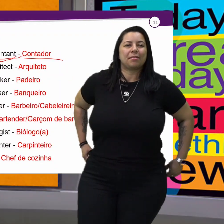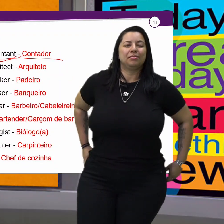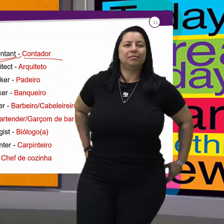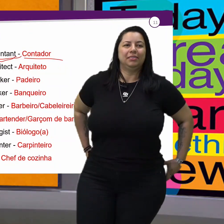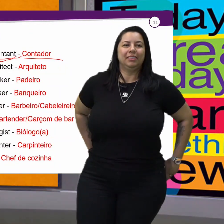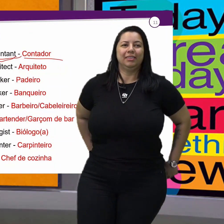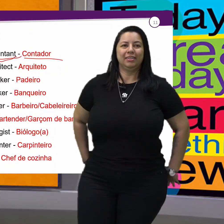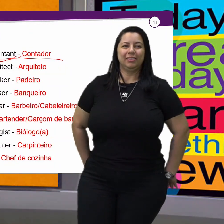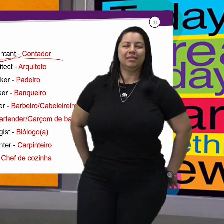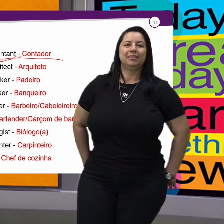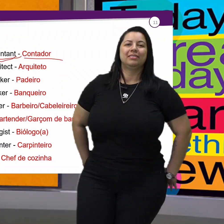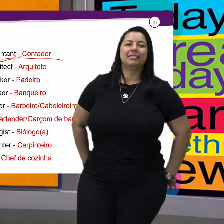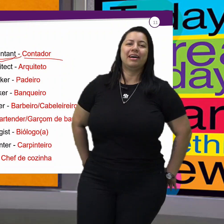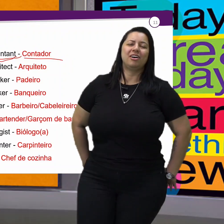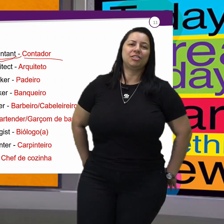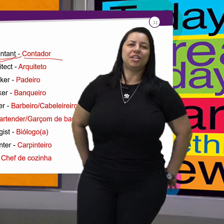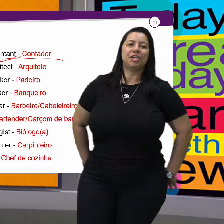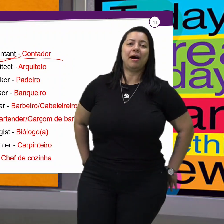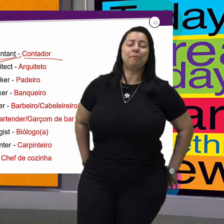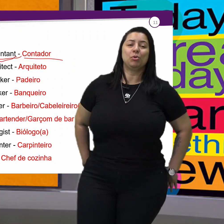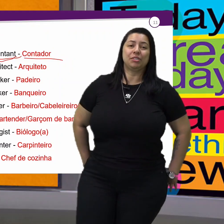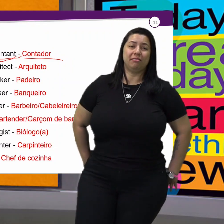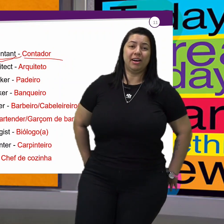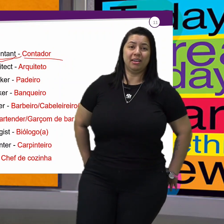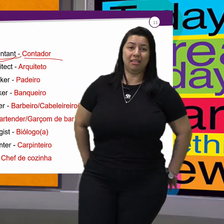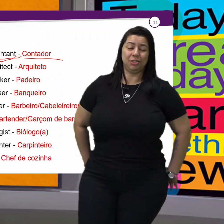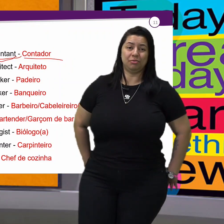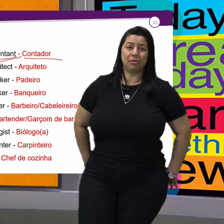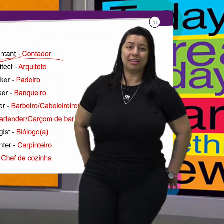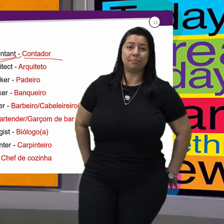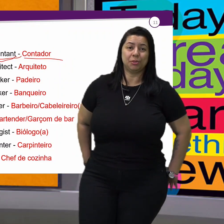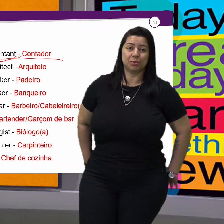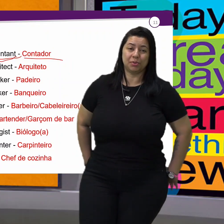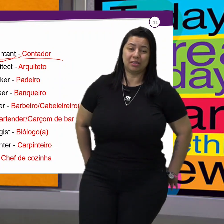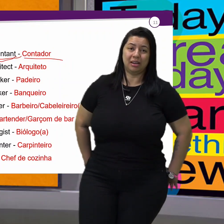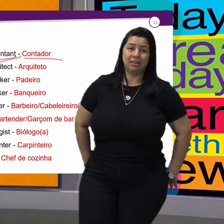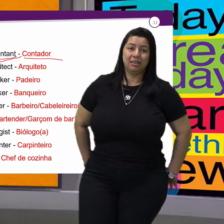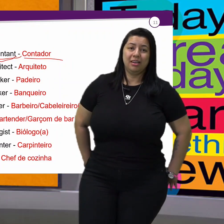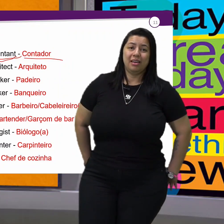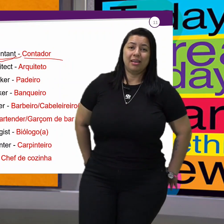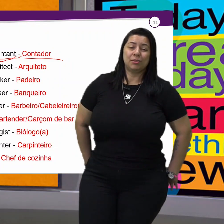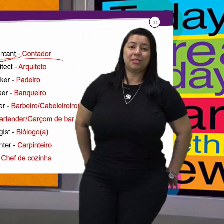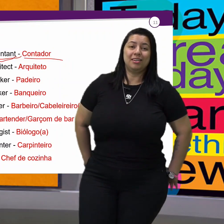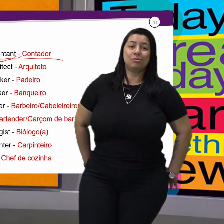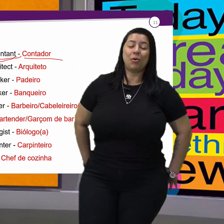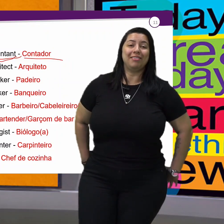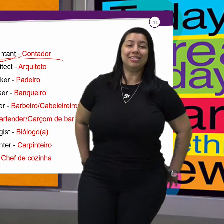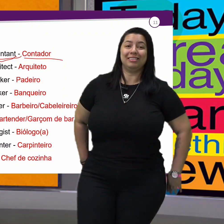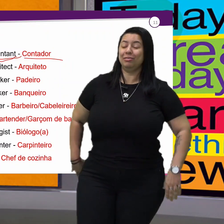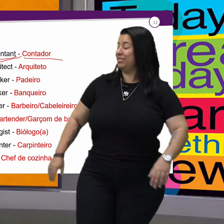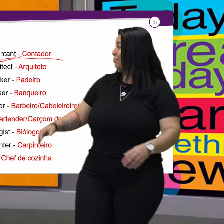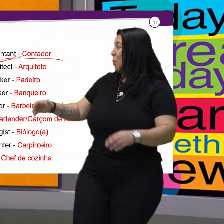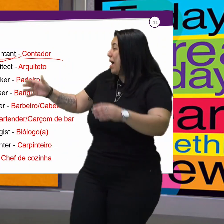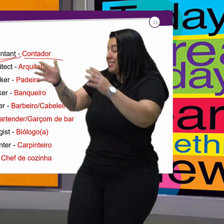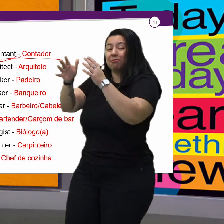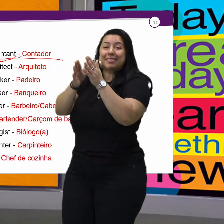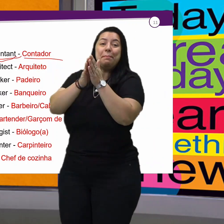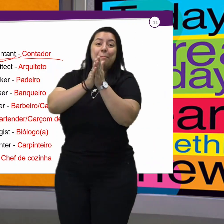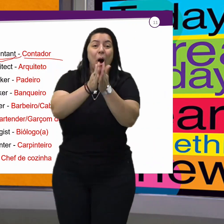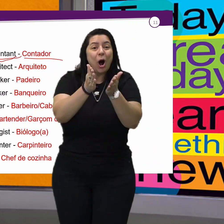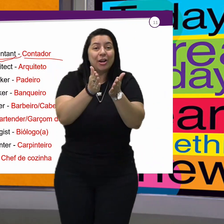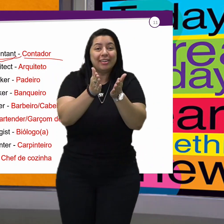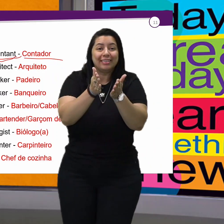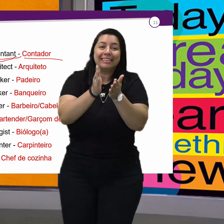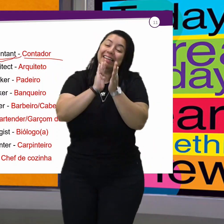eu preciso falar igualzinho. Não, gente, a pronúncia vai relativo com cada pessoa, tá? E você nunca vai... Por mais que